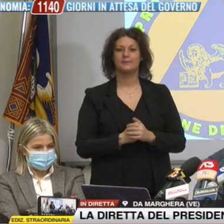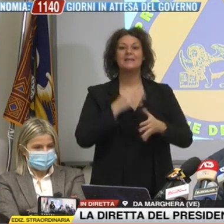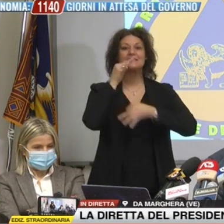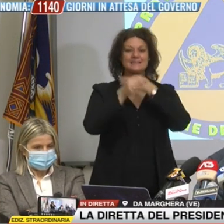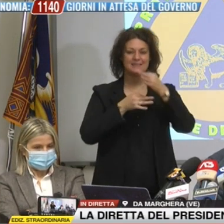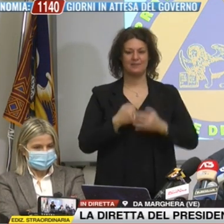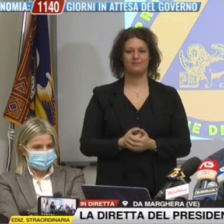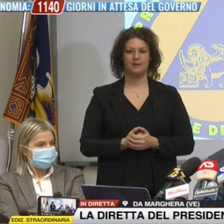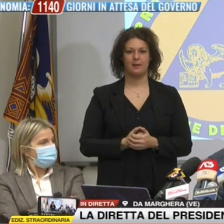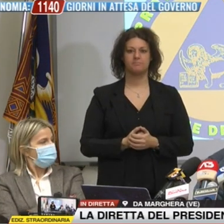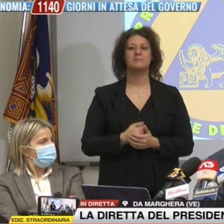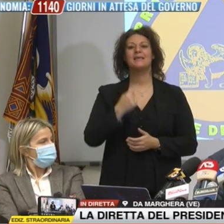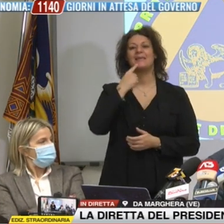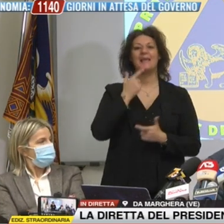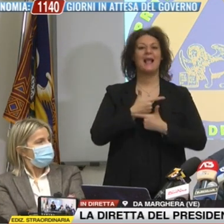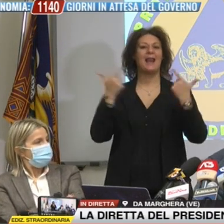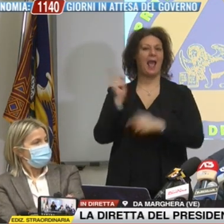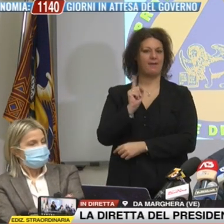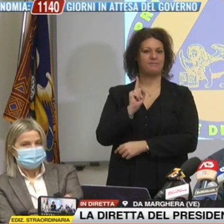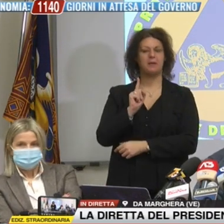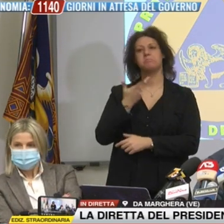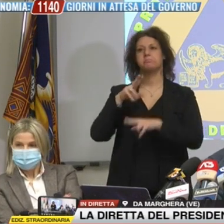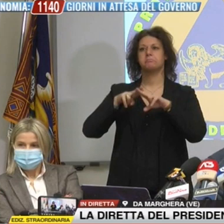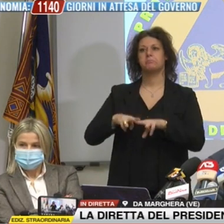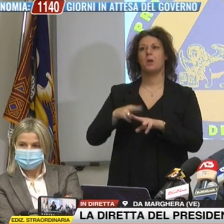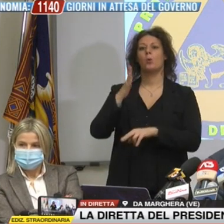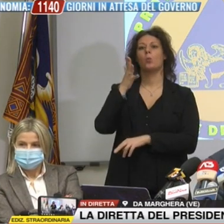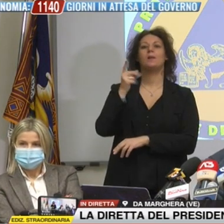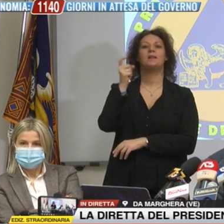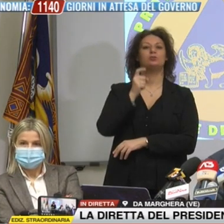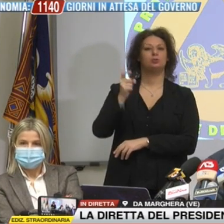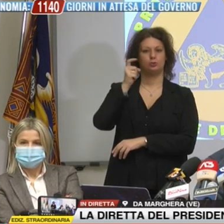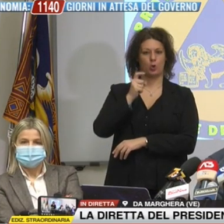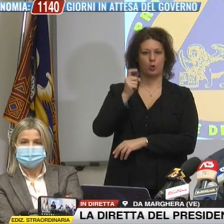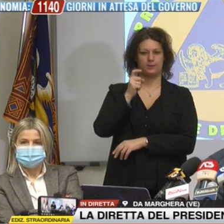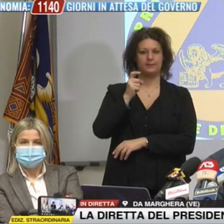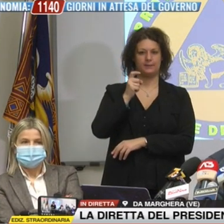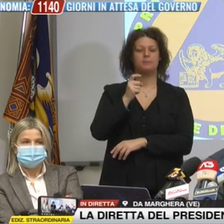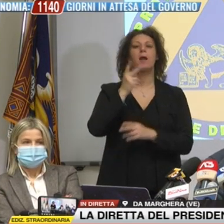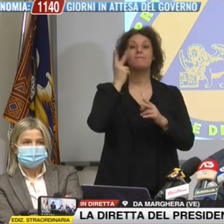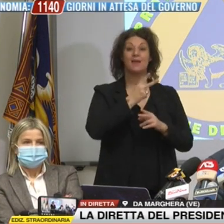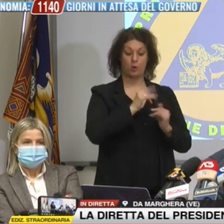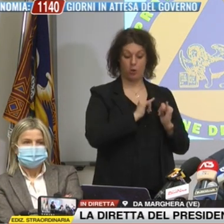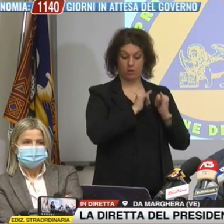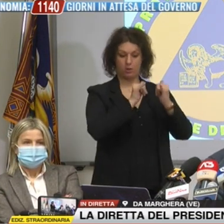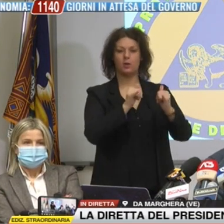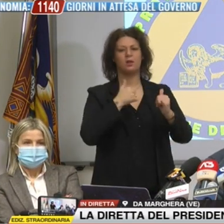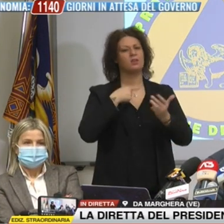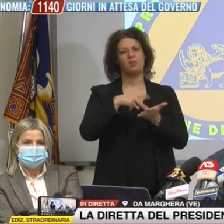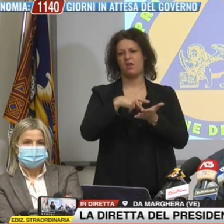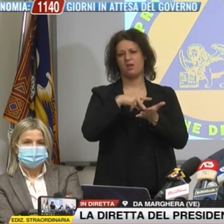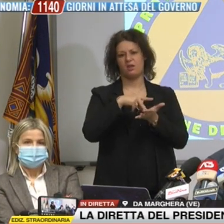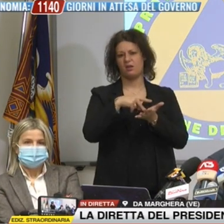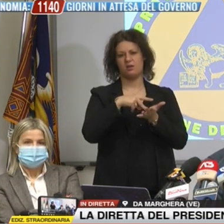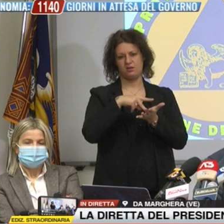gravi restano 15 giorni e quindi escono comunque con una grave debilitazione. Non è che uno